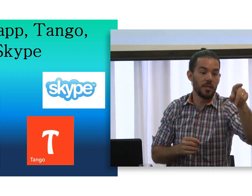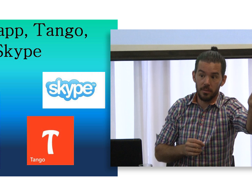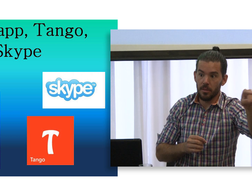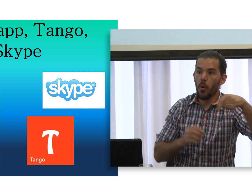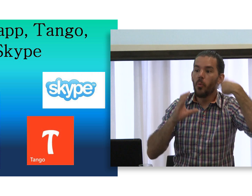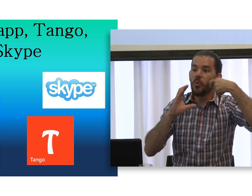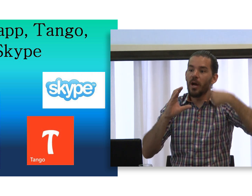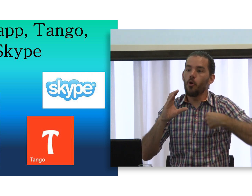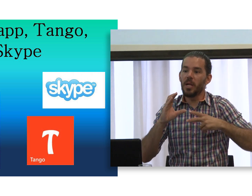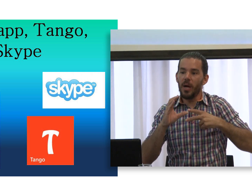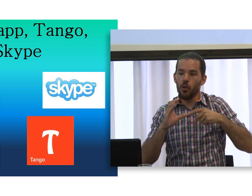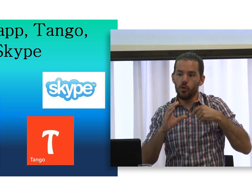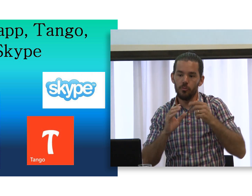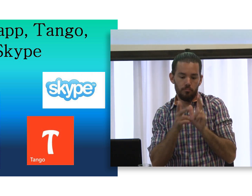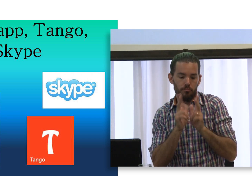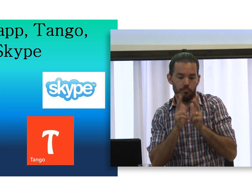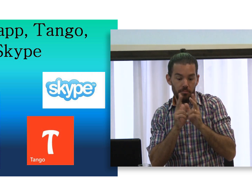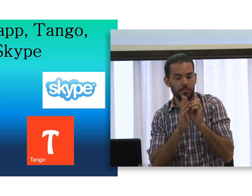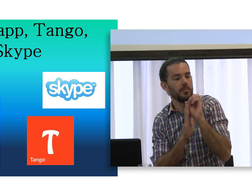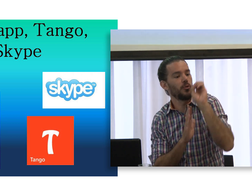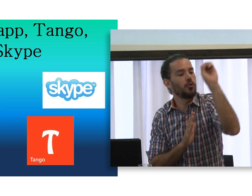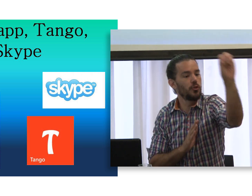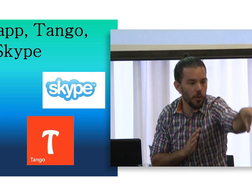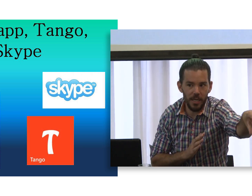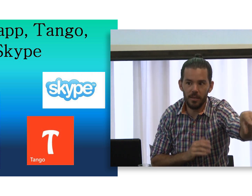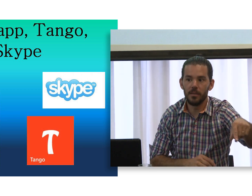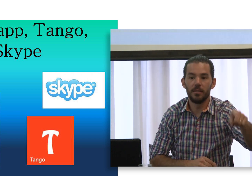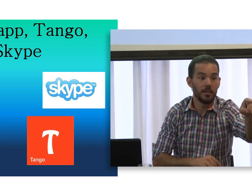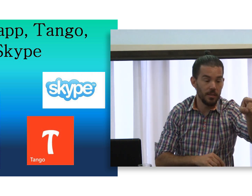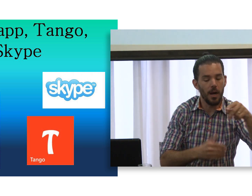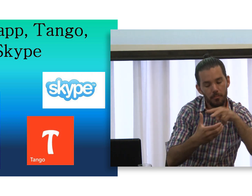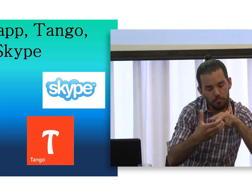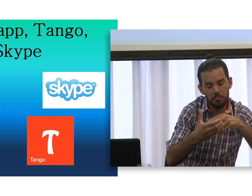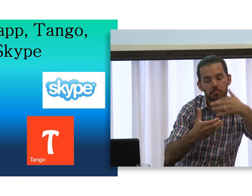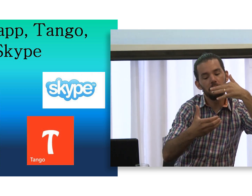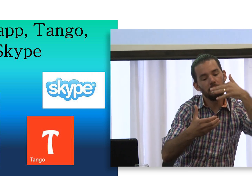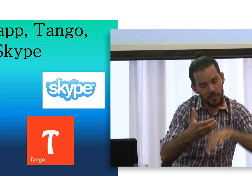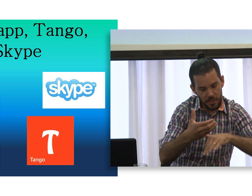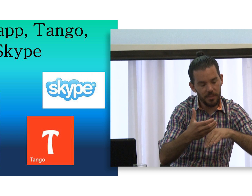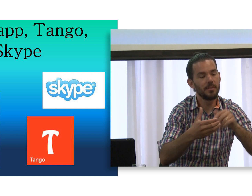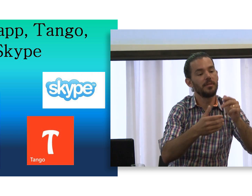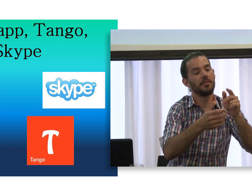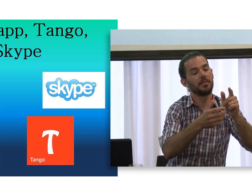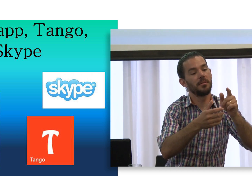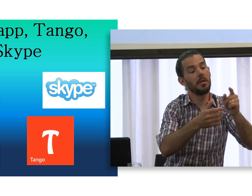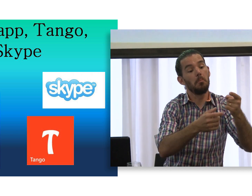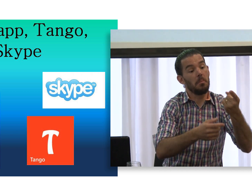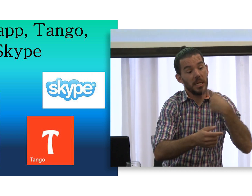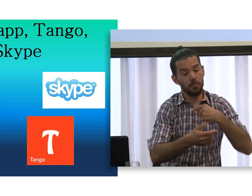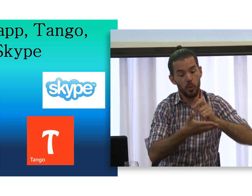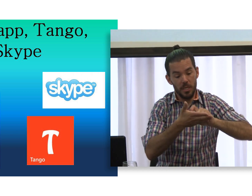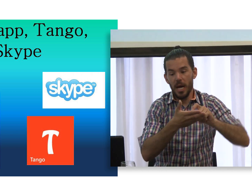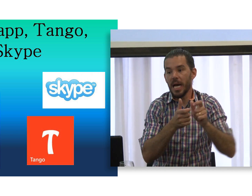privado a otra persona. Entonces le puedo mandar por privado un video. Esa persona ve el video, lo comprende y